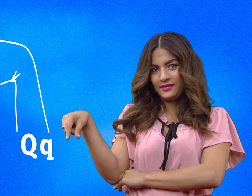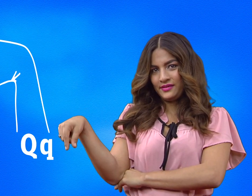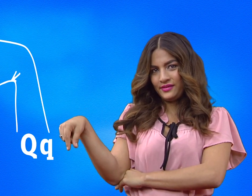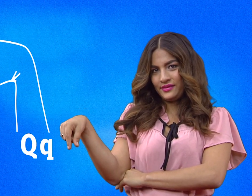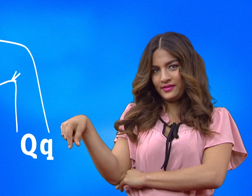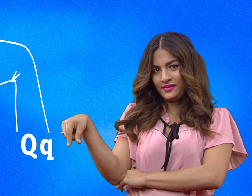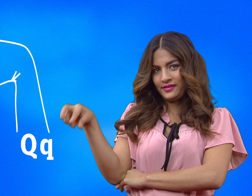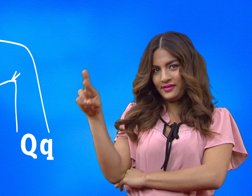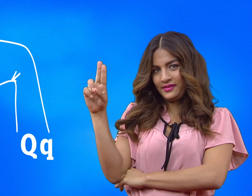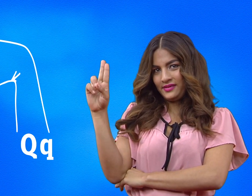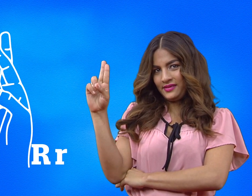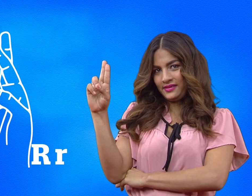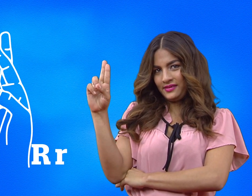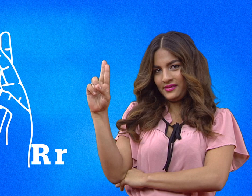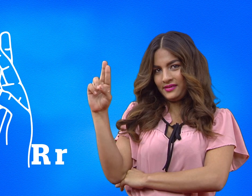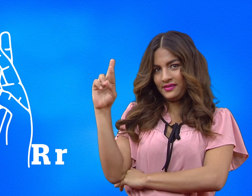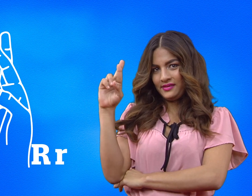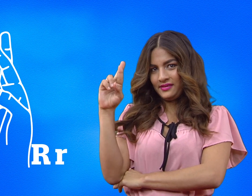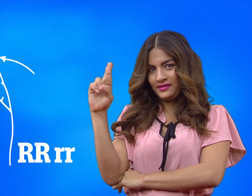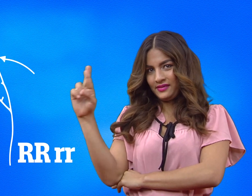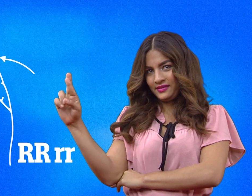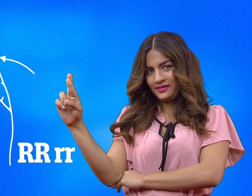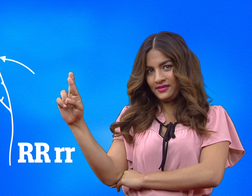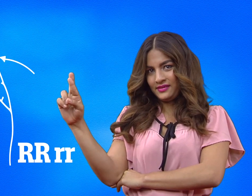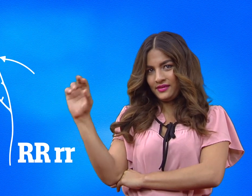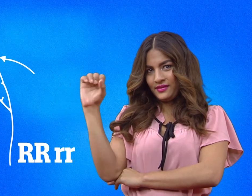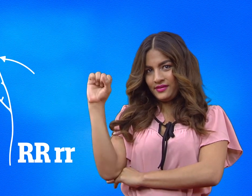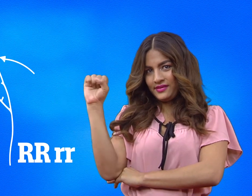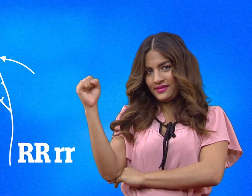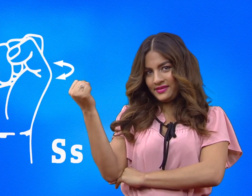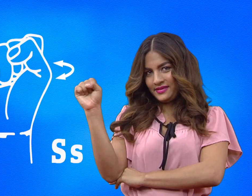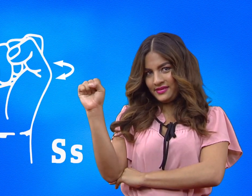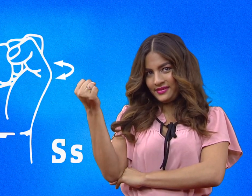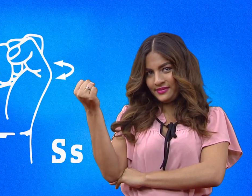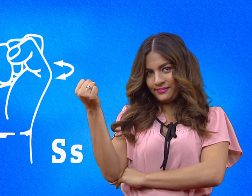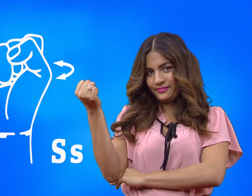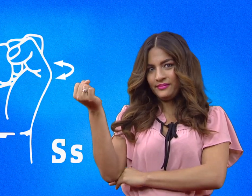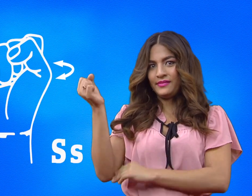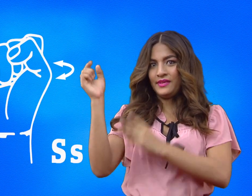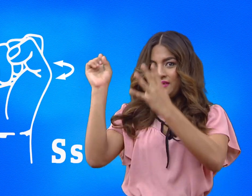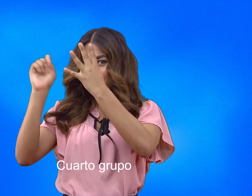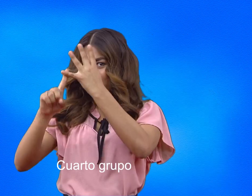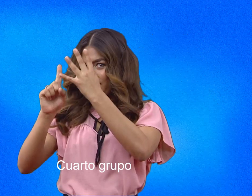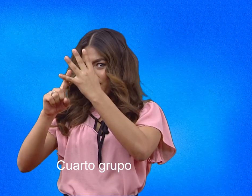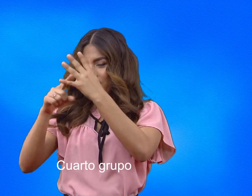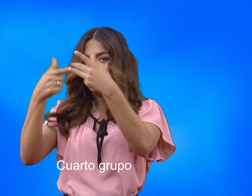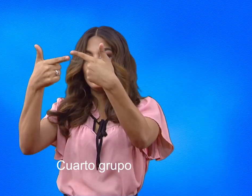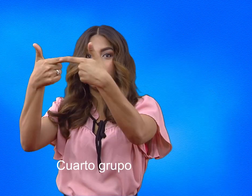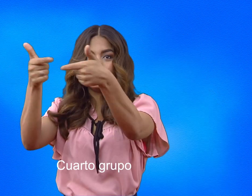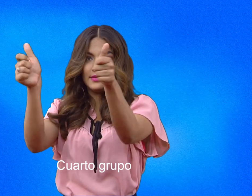Q, R, R, S. Cuarto